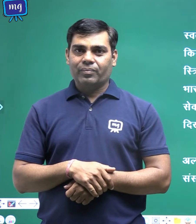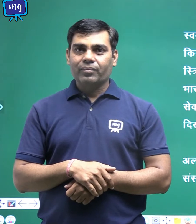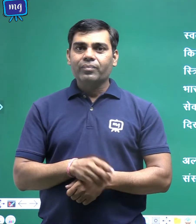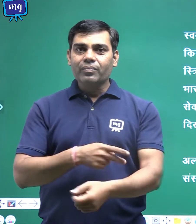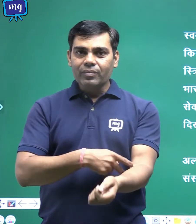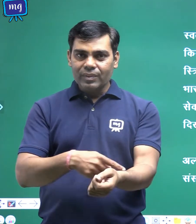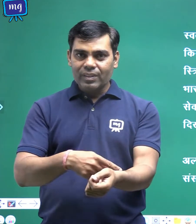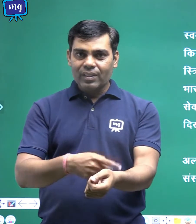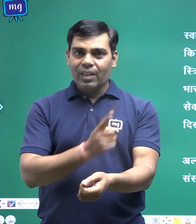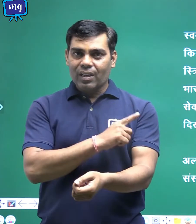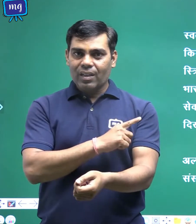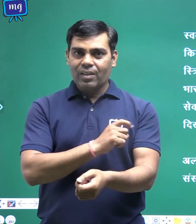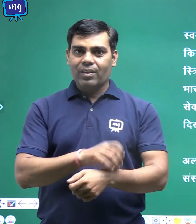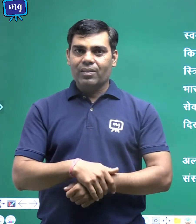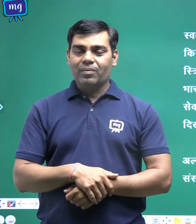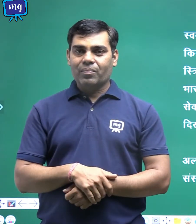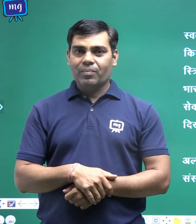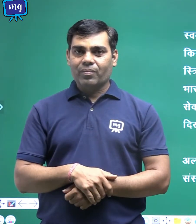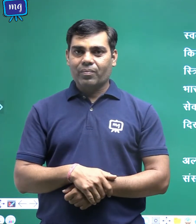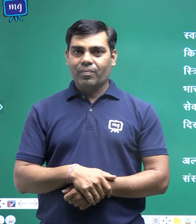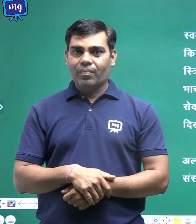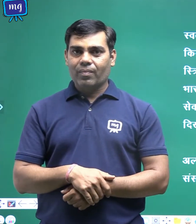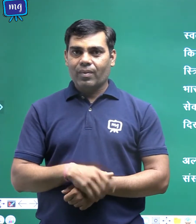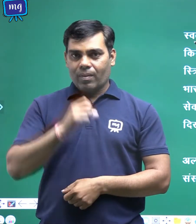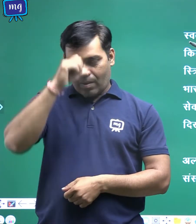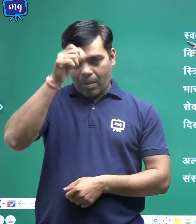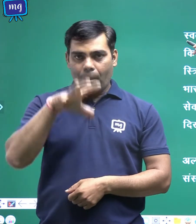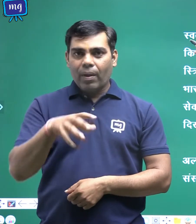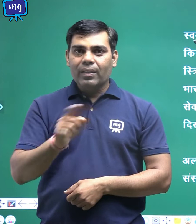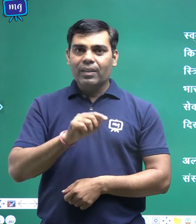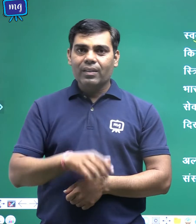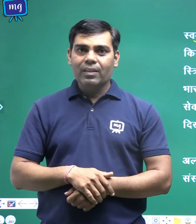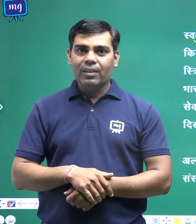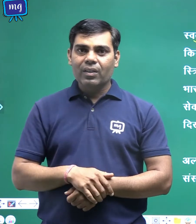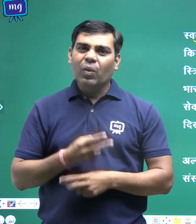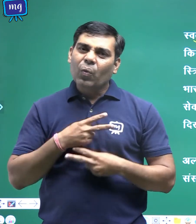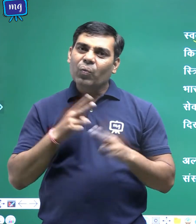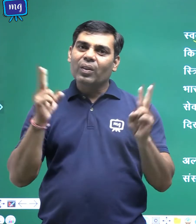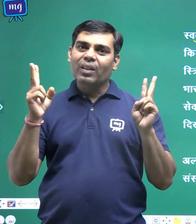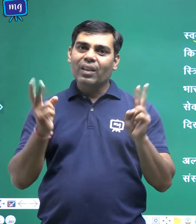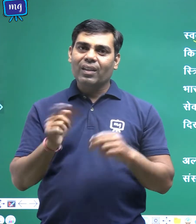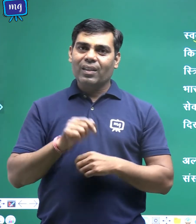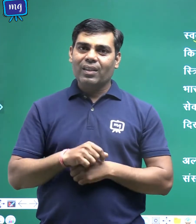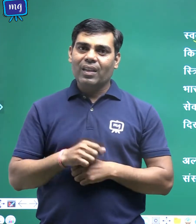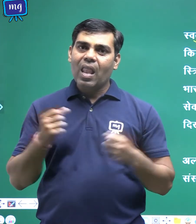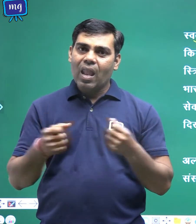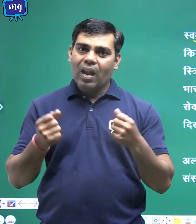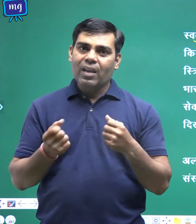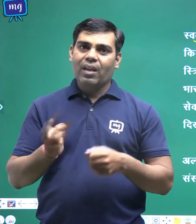भगिनी निवेदिता ने भारत की स्वतंत्रता की लड़ाई